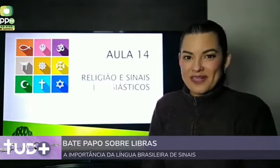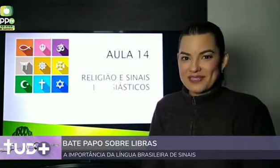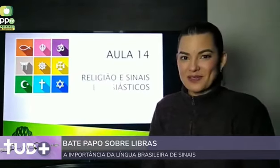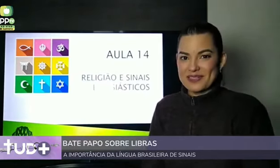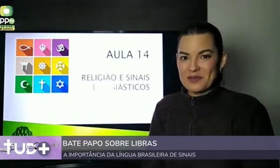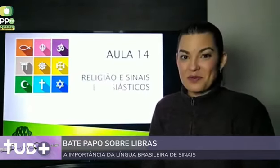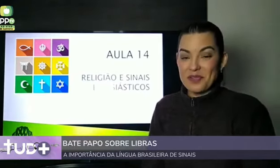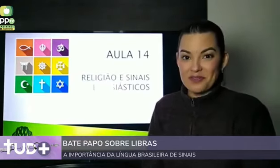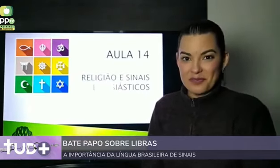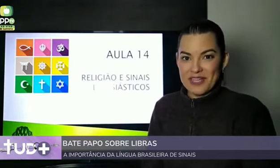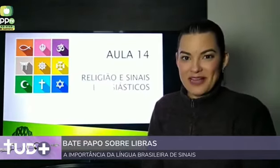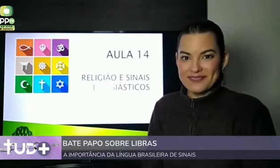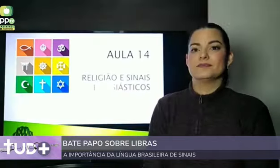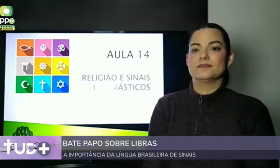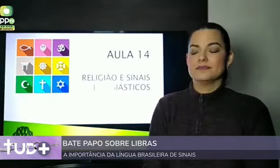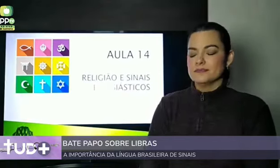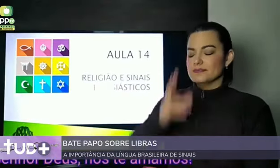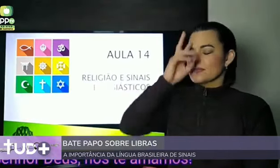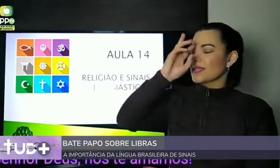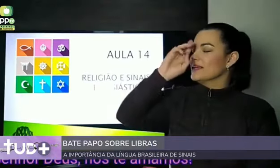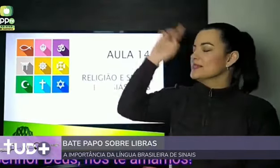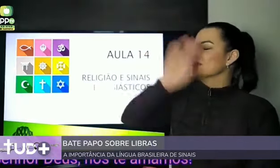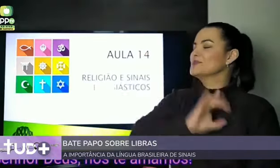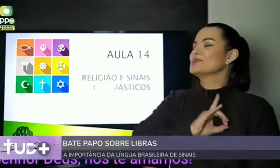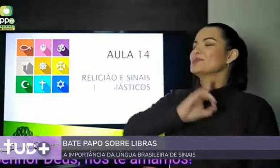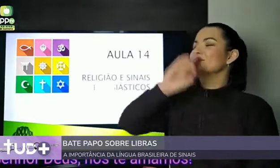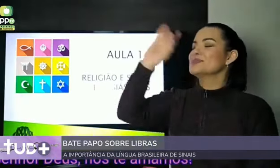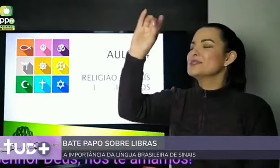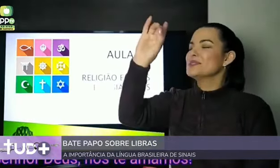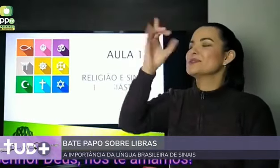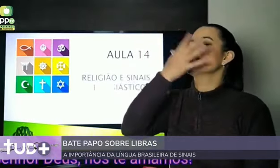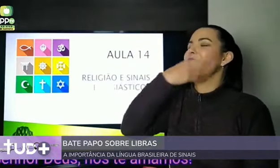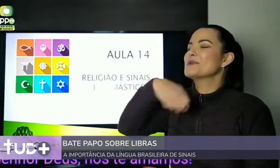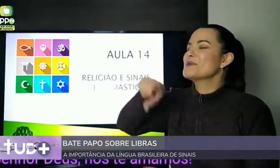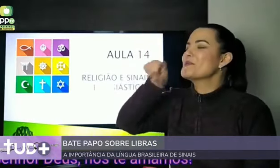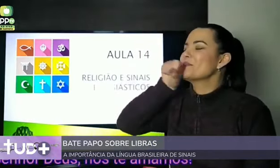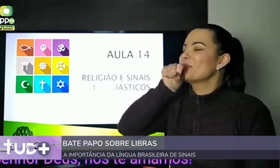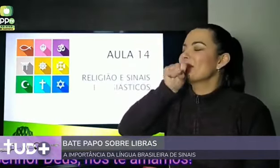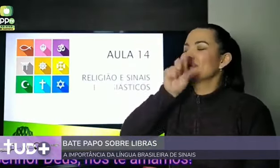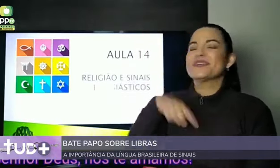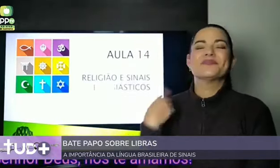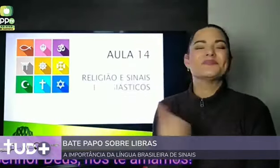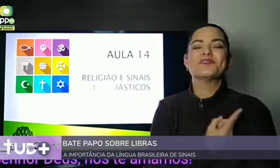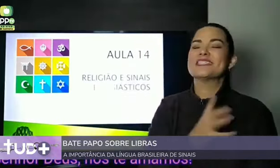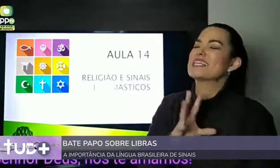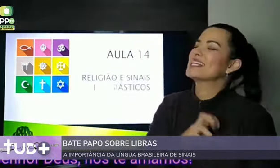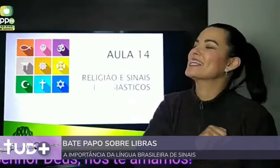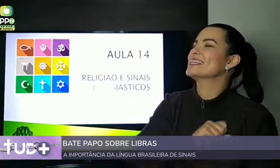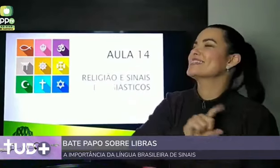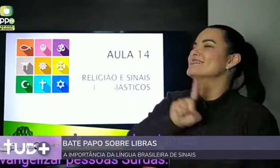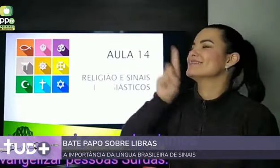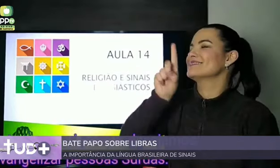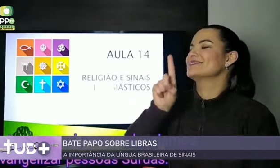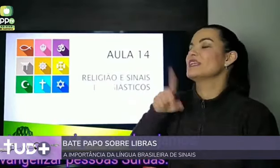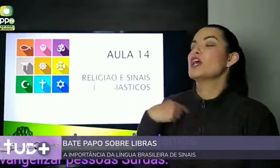né? Qual o público que você pensou em atingir quando criou o curso? Esse curso, Daísa,